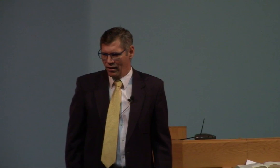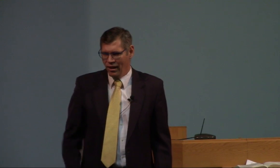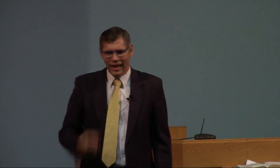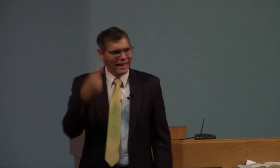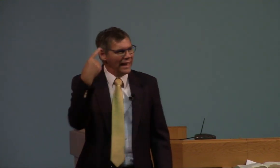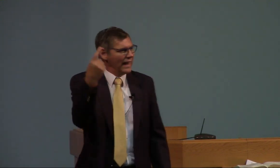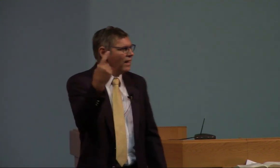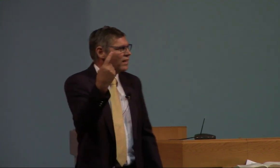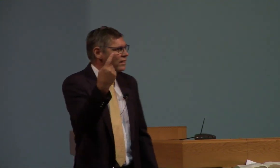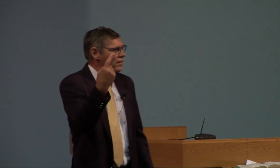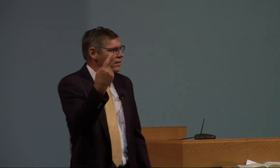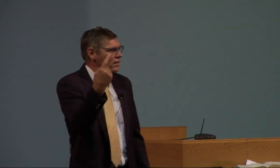Die een is